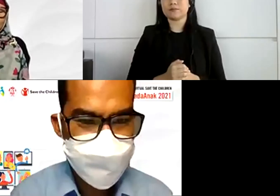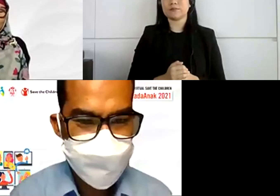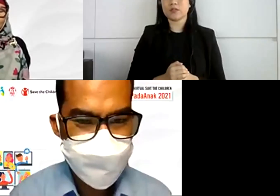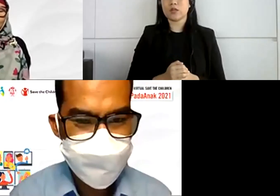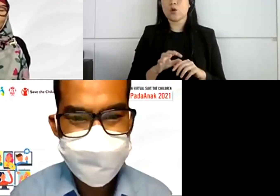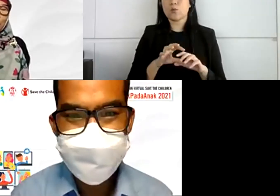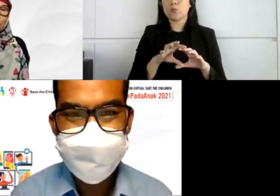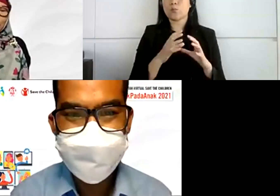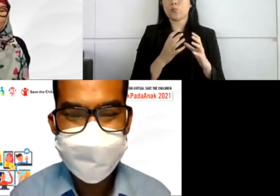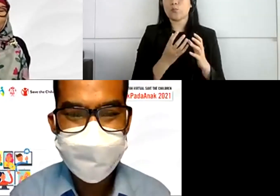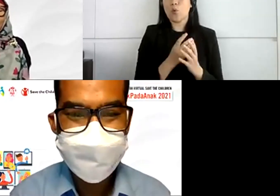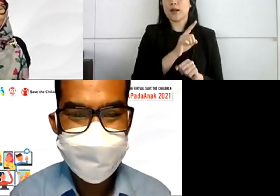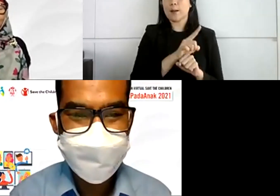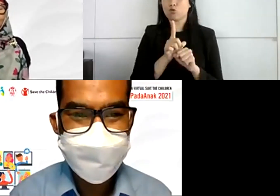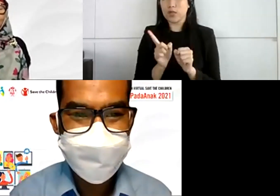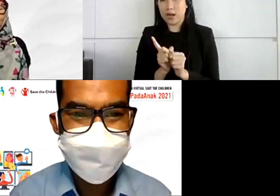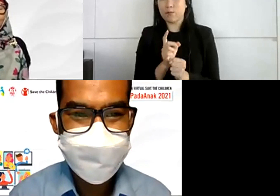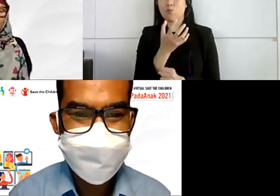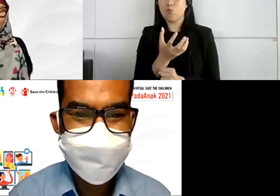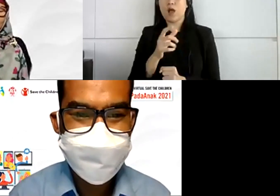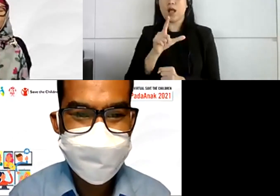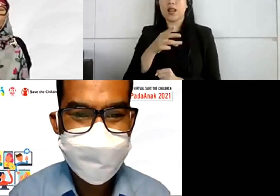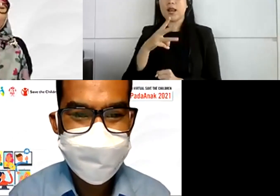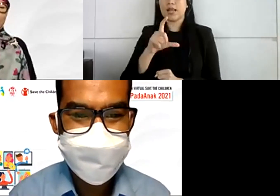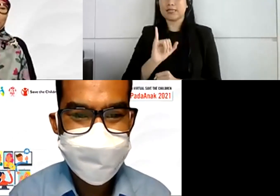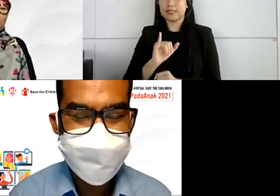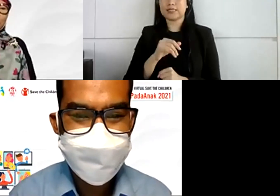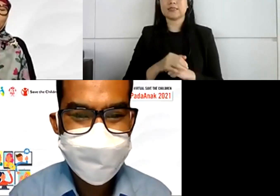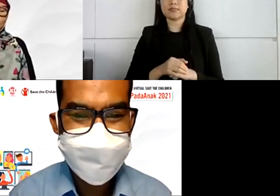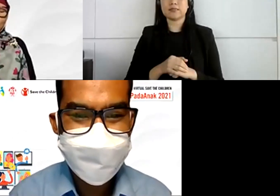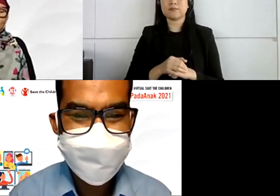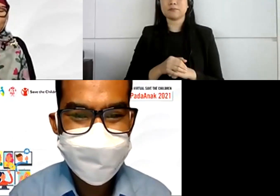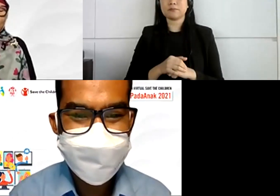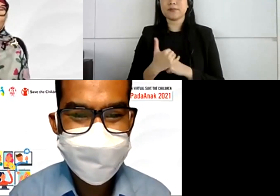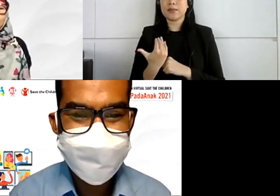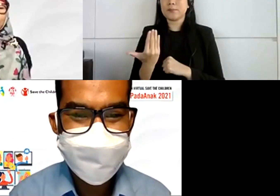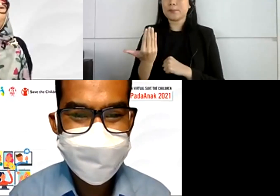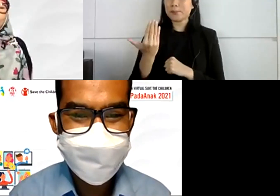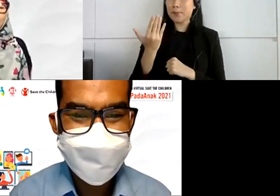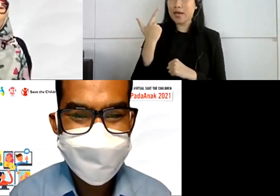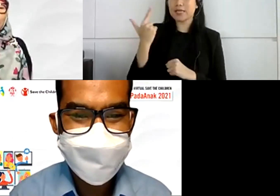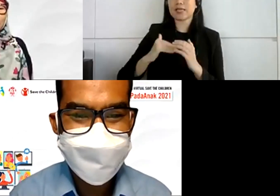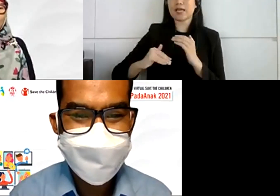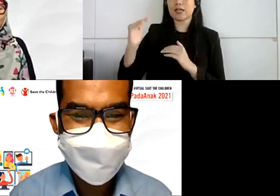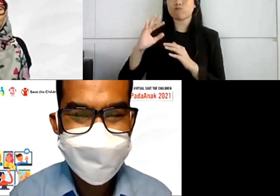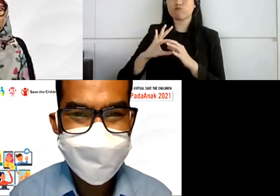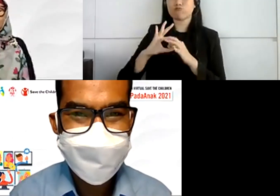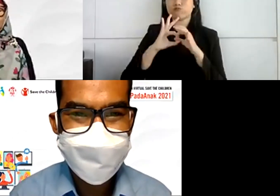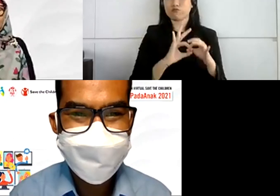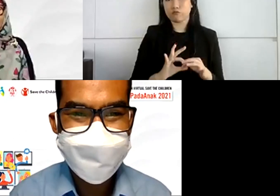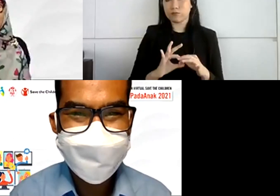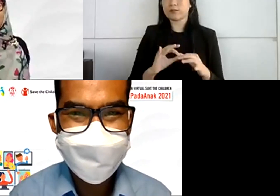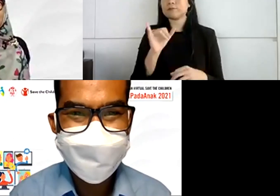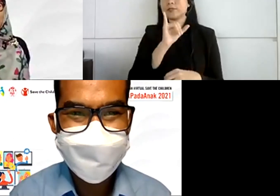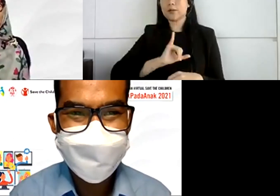buah leci. Buah leci tidak enak jak. Mari tingkatkan kolaborasi bersama Yayasan Tunas